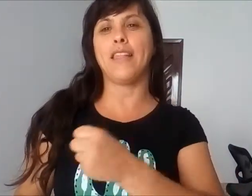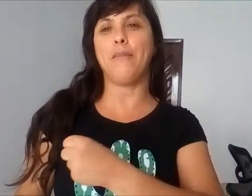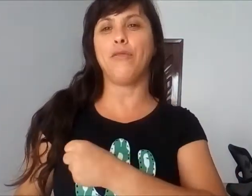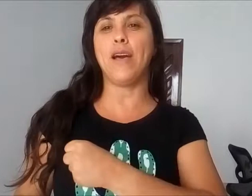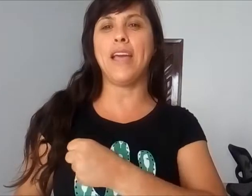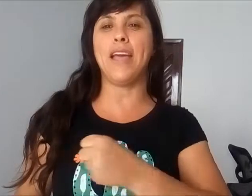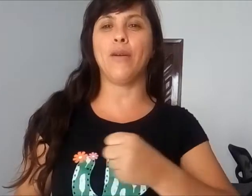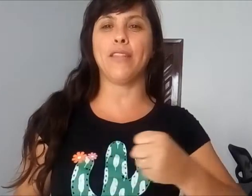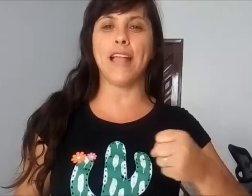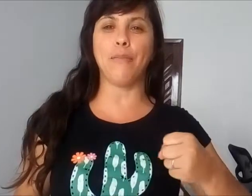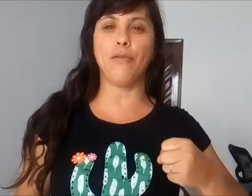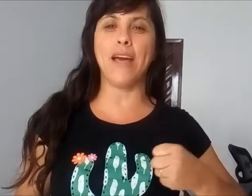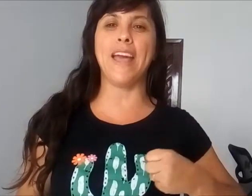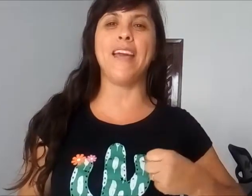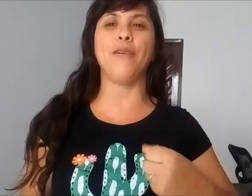samuel samuel